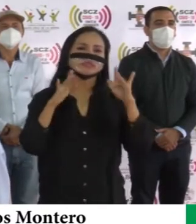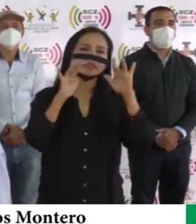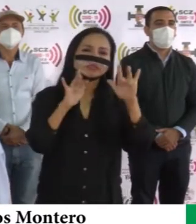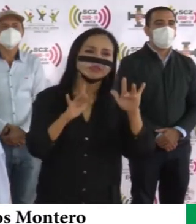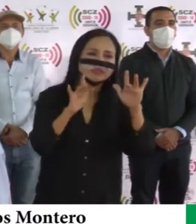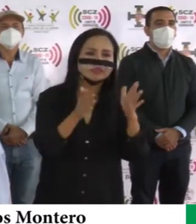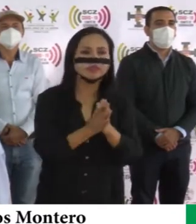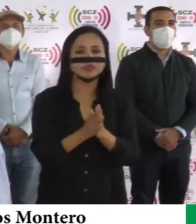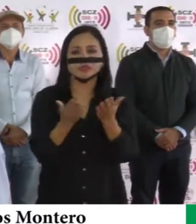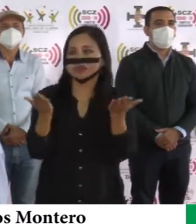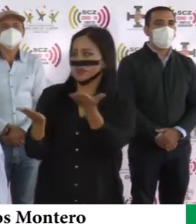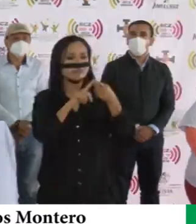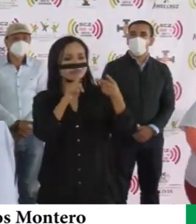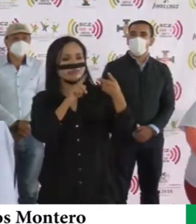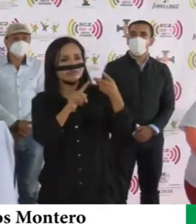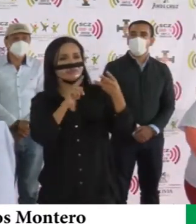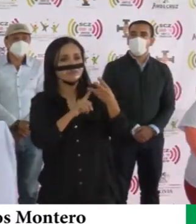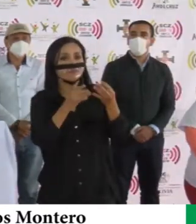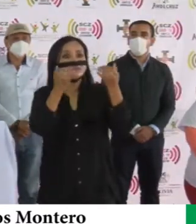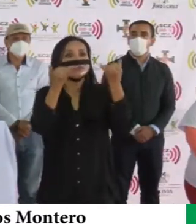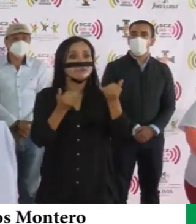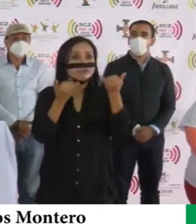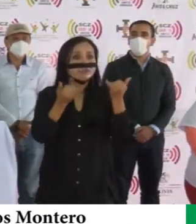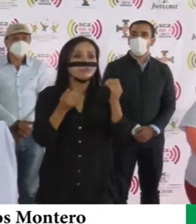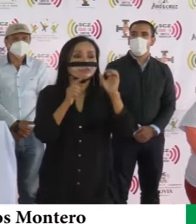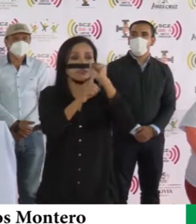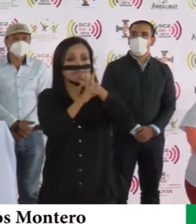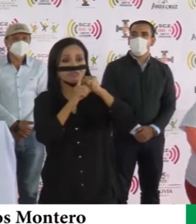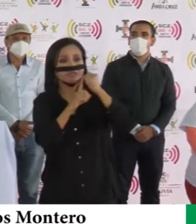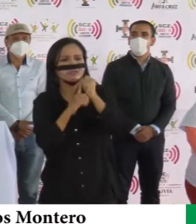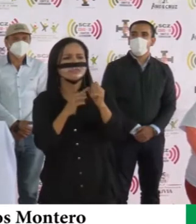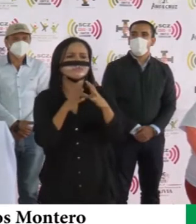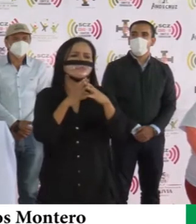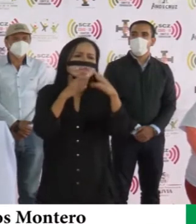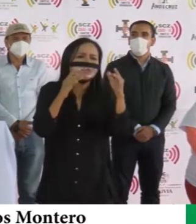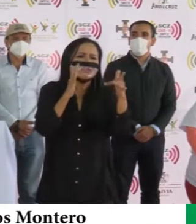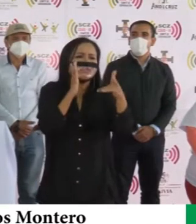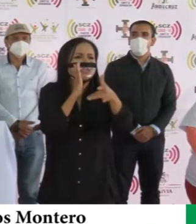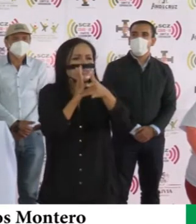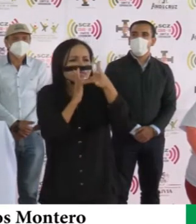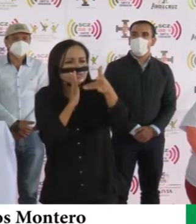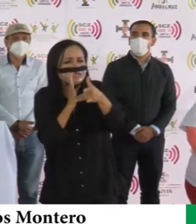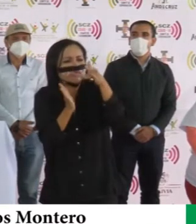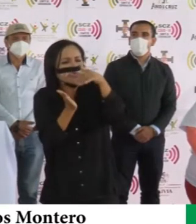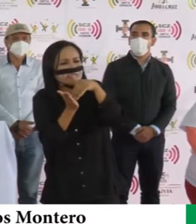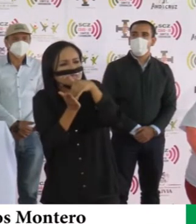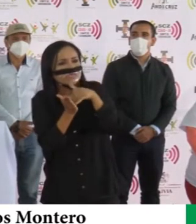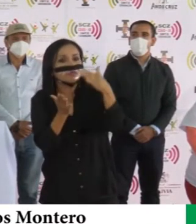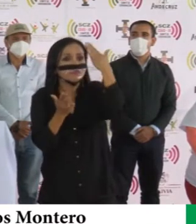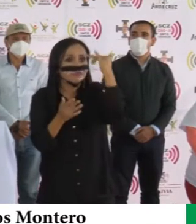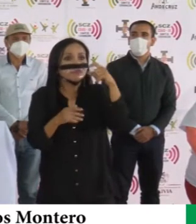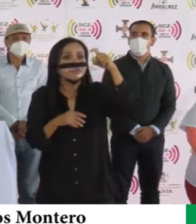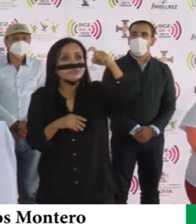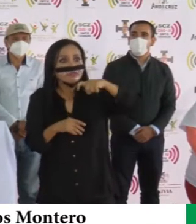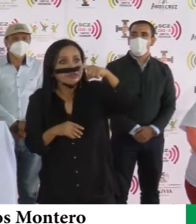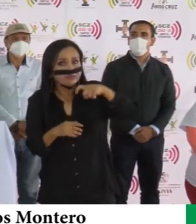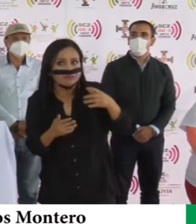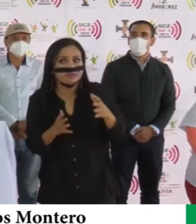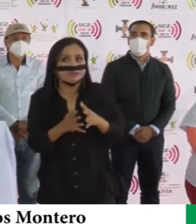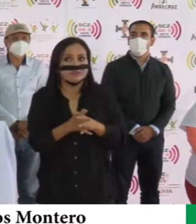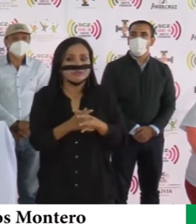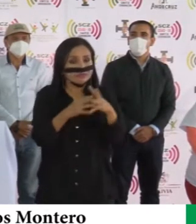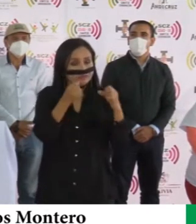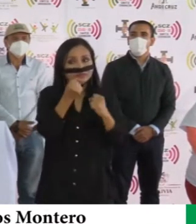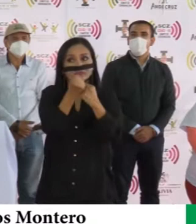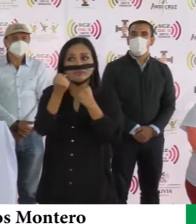parte de este gremio periodístico. En este momento su situación es muy delicada y por eso necesitamos